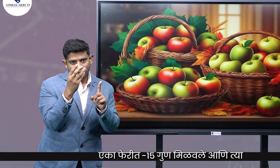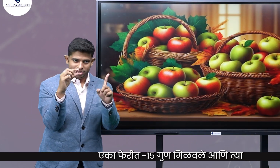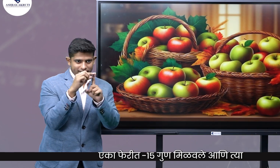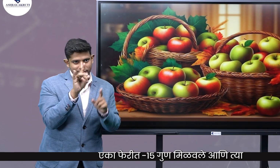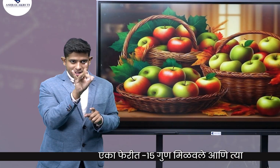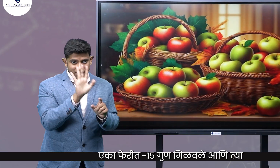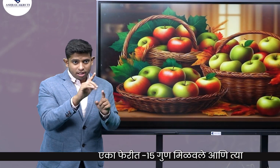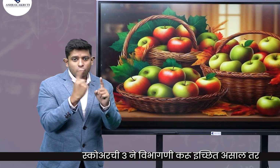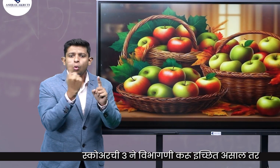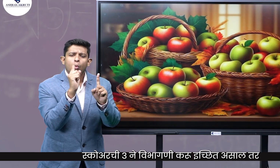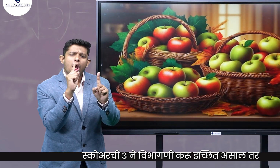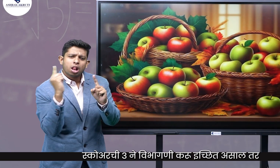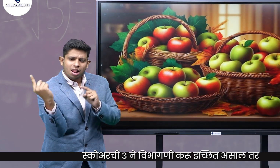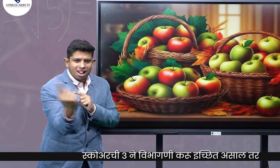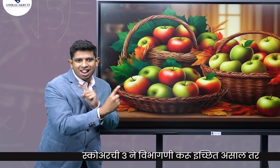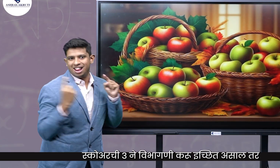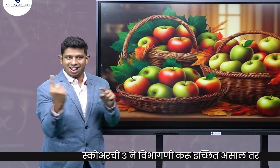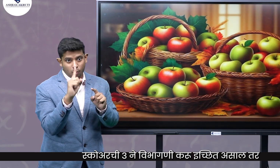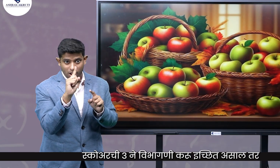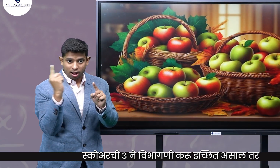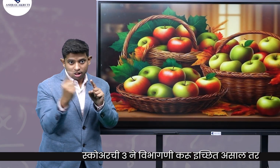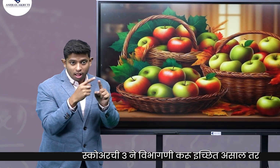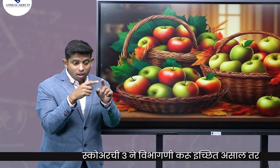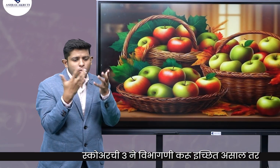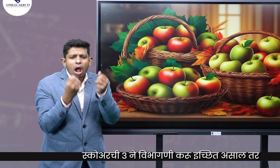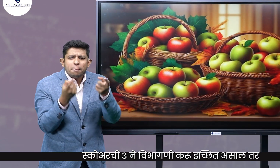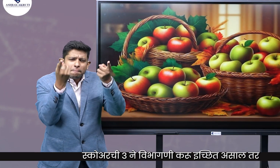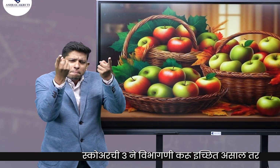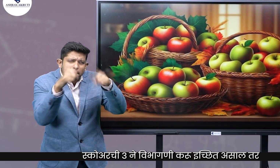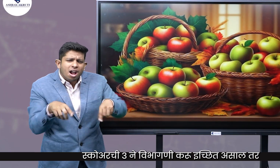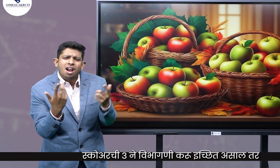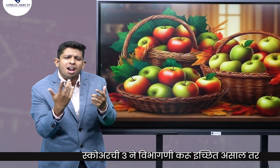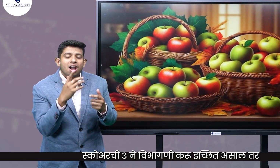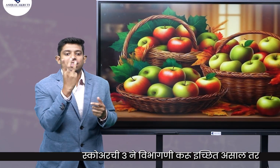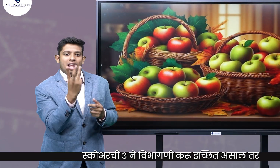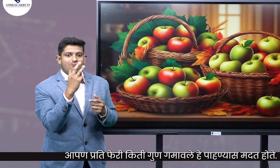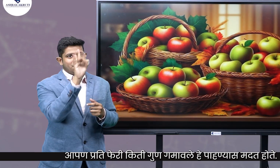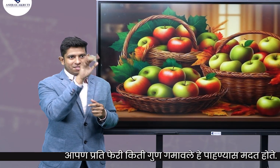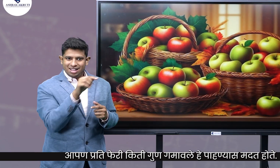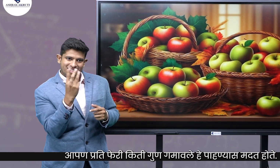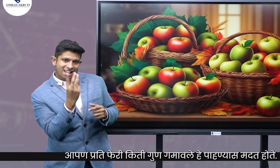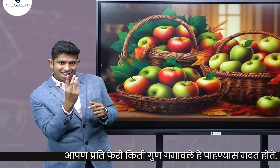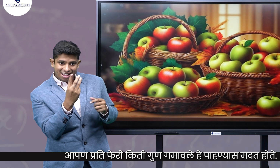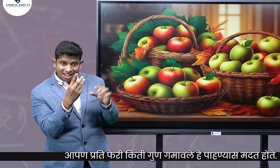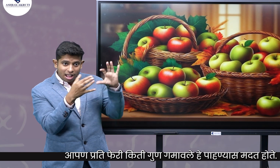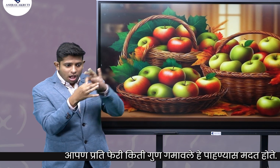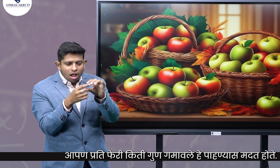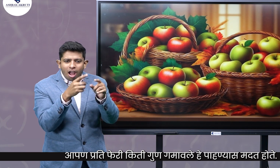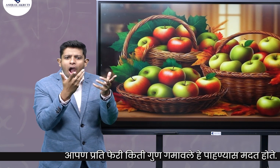तर त्या स्कोअरची 3 ने विभागणी करू इच्छित असाल तर आपण प्रति फेरी किती गुण